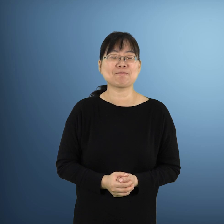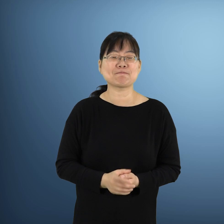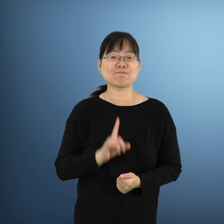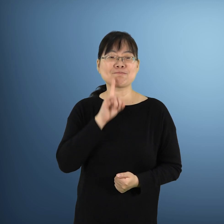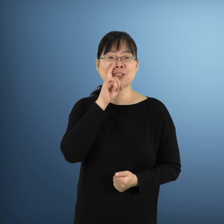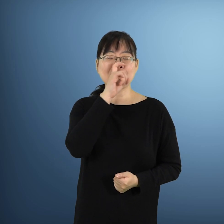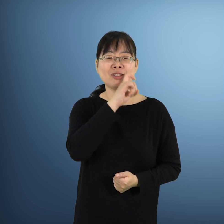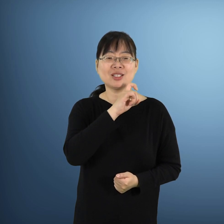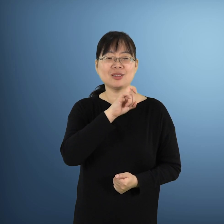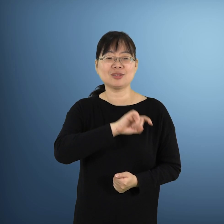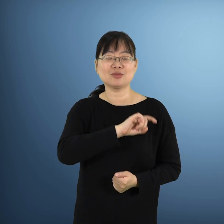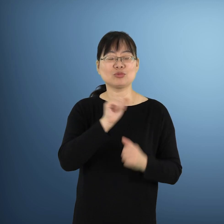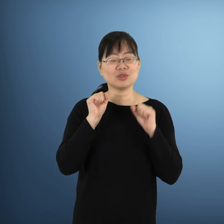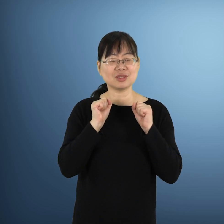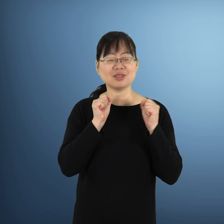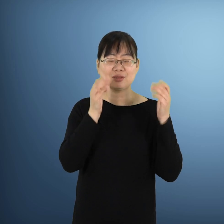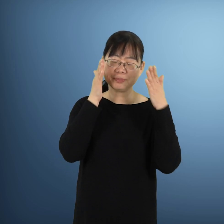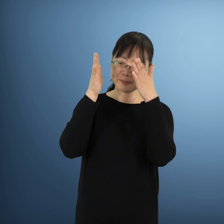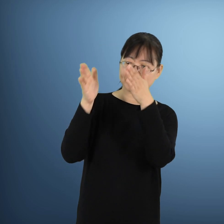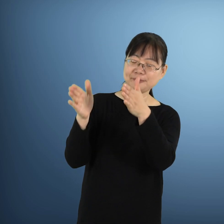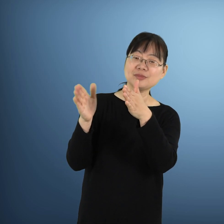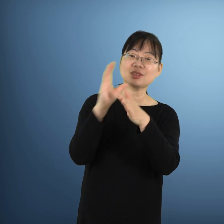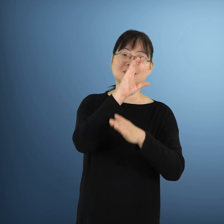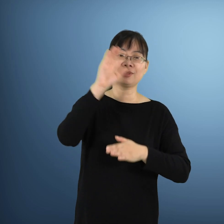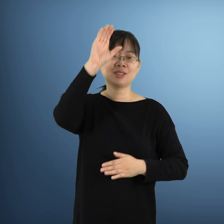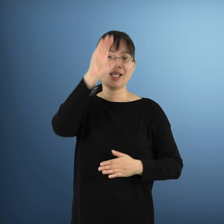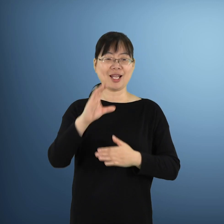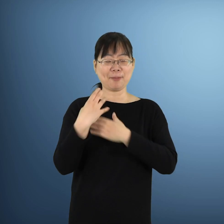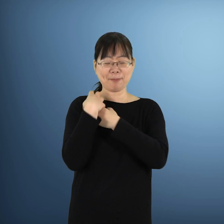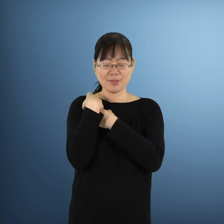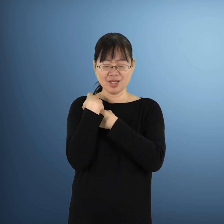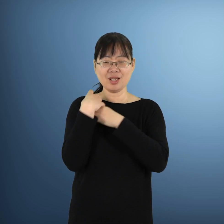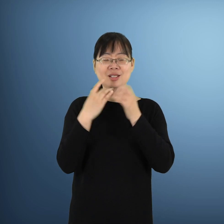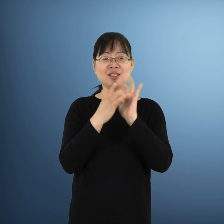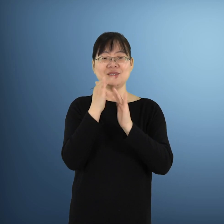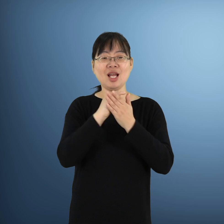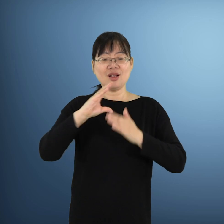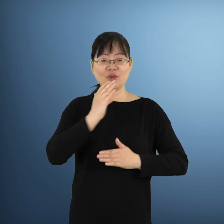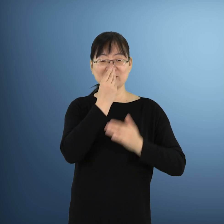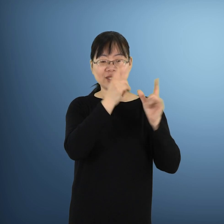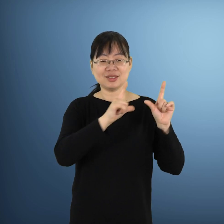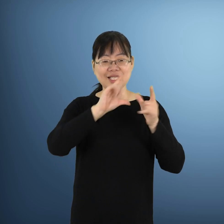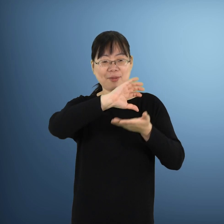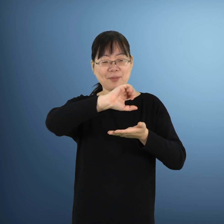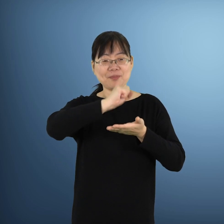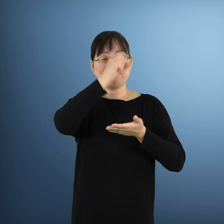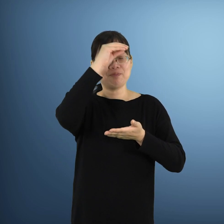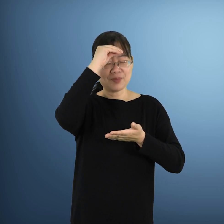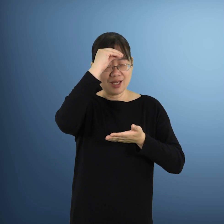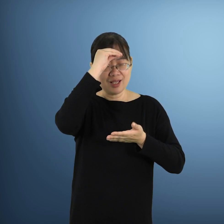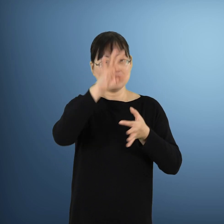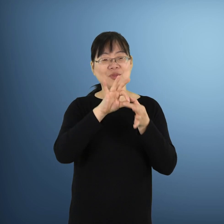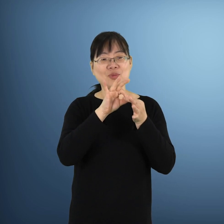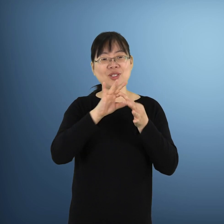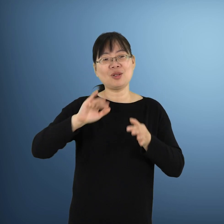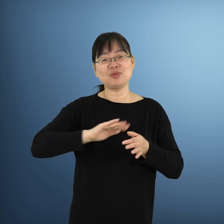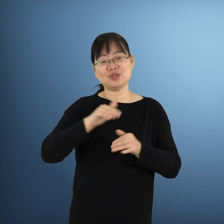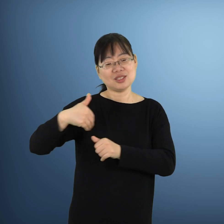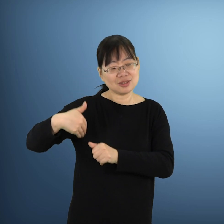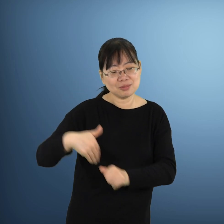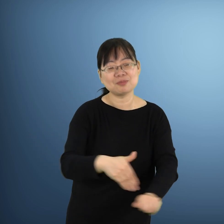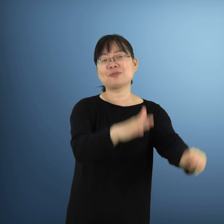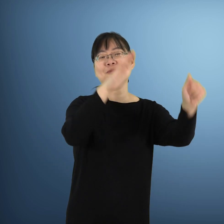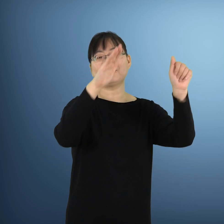부정한 존재들을 향해서 십자가 지시는 예수의 거룩한 삶을 가지고 우리를 보내시는